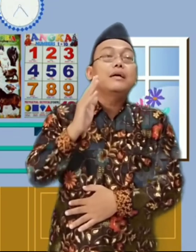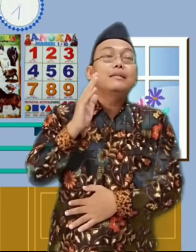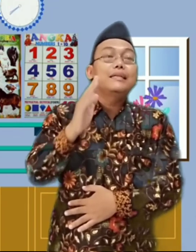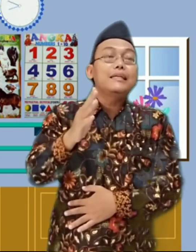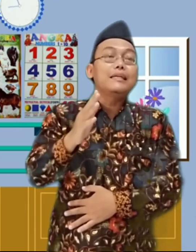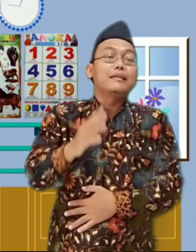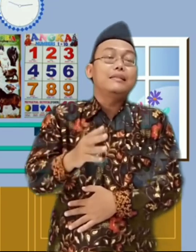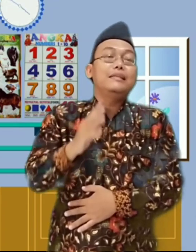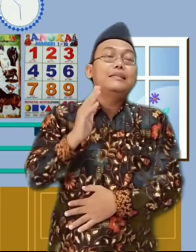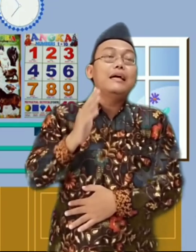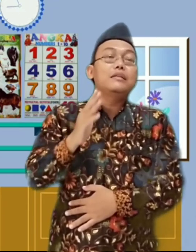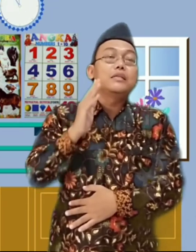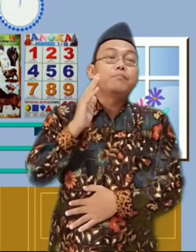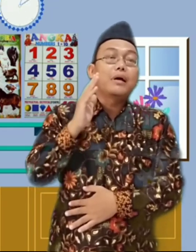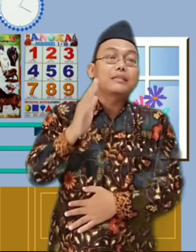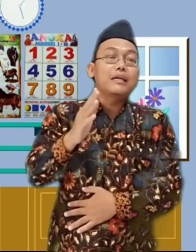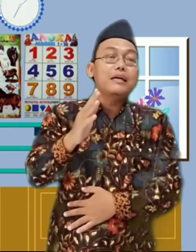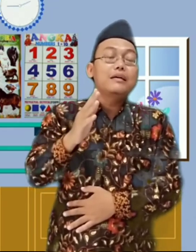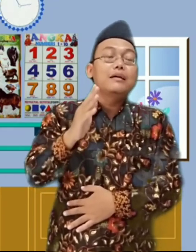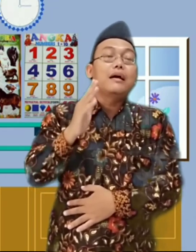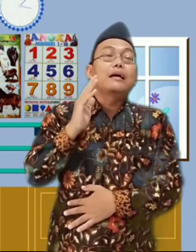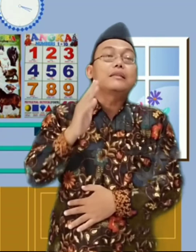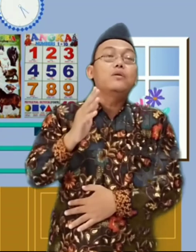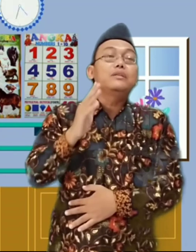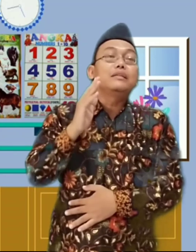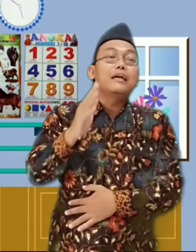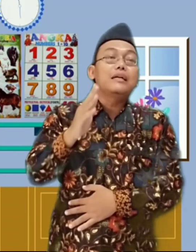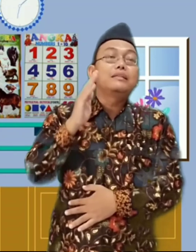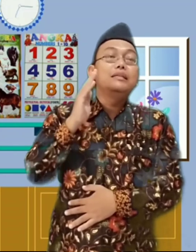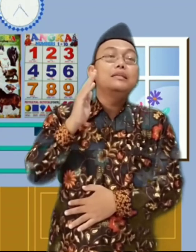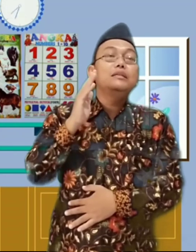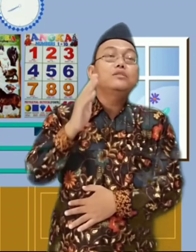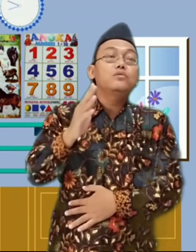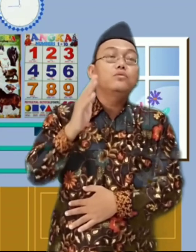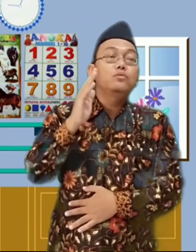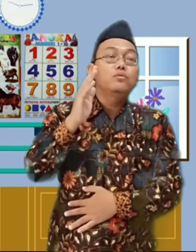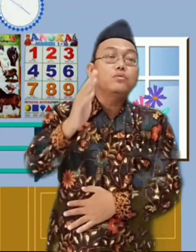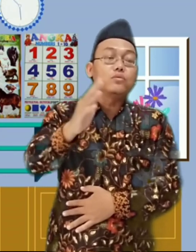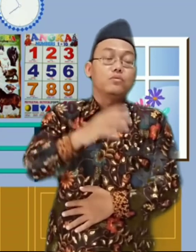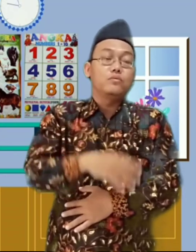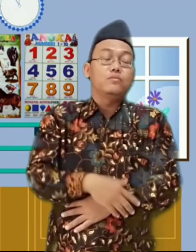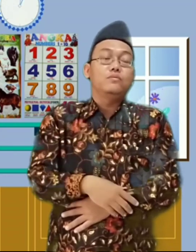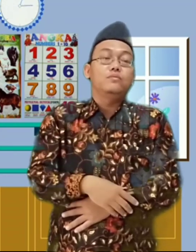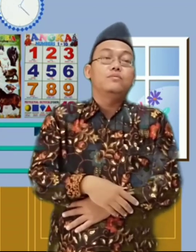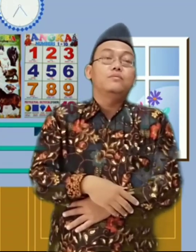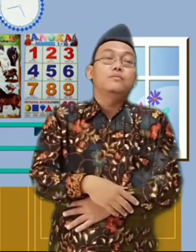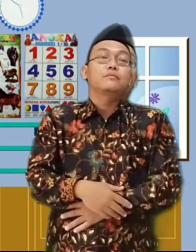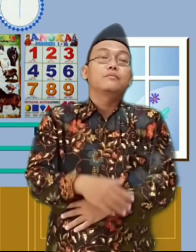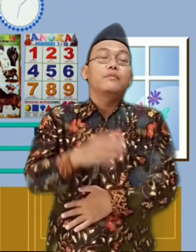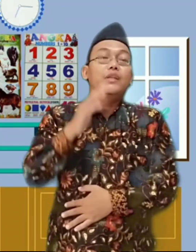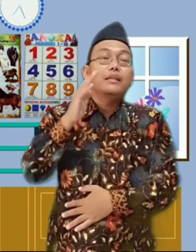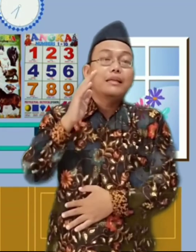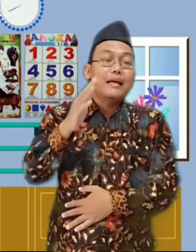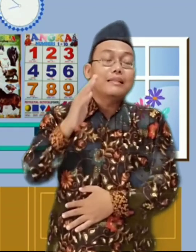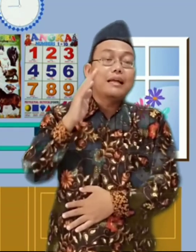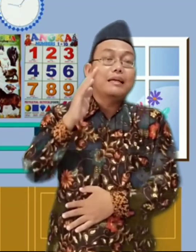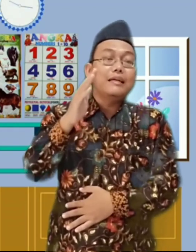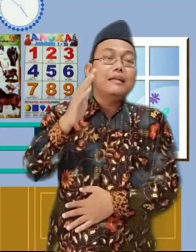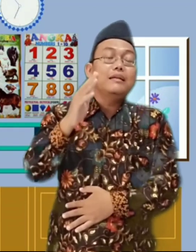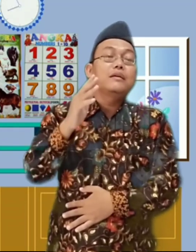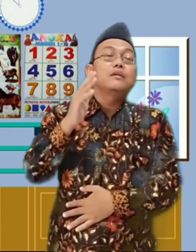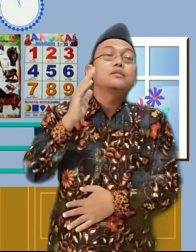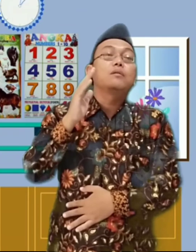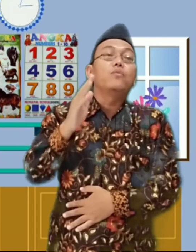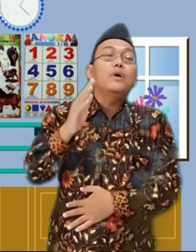dengan mandiri, tidak dipaksa atau tidak disuruh. Yang